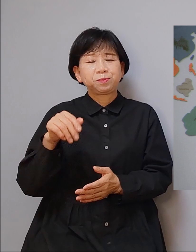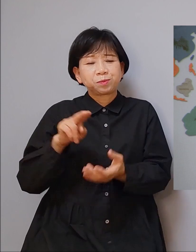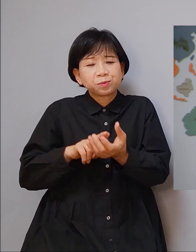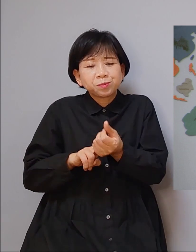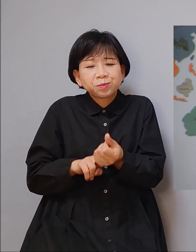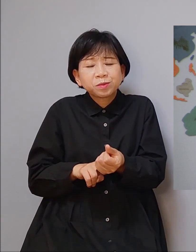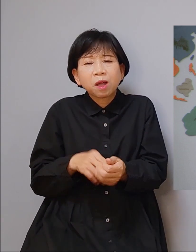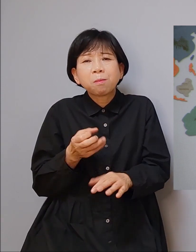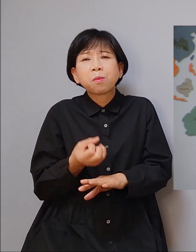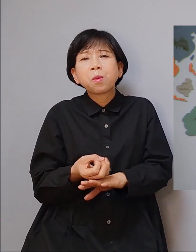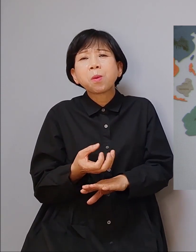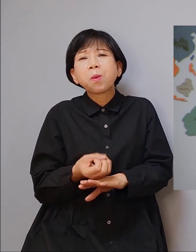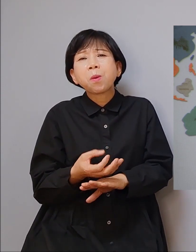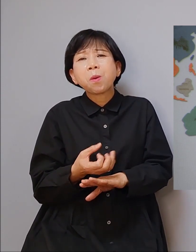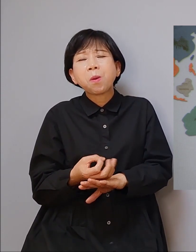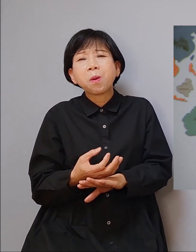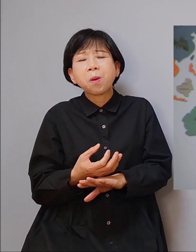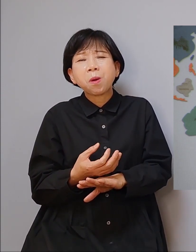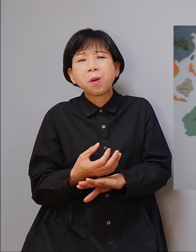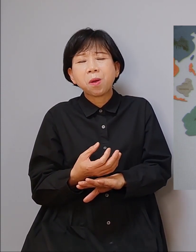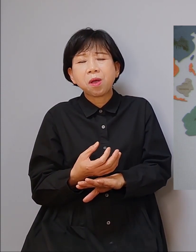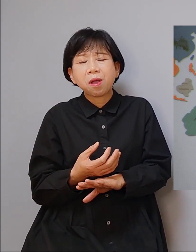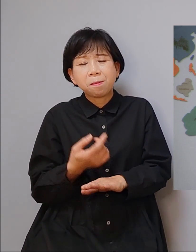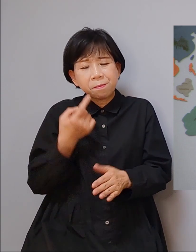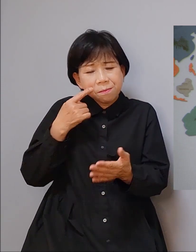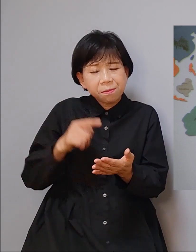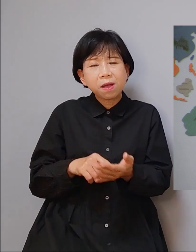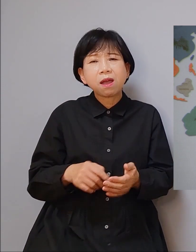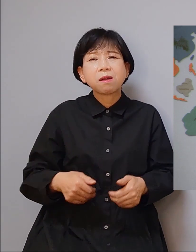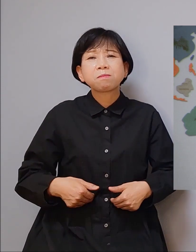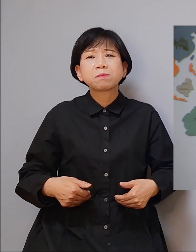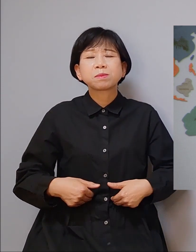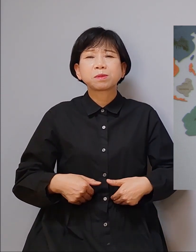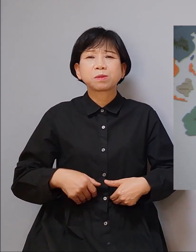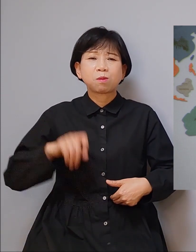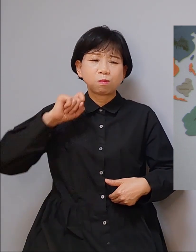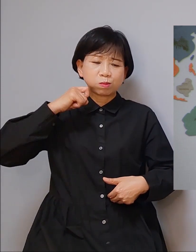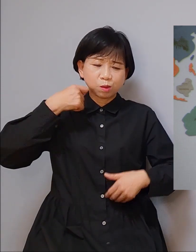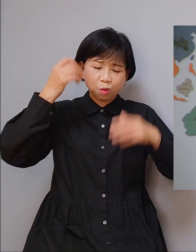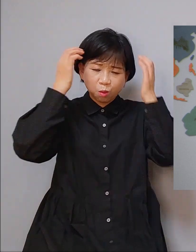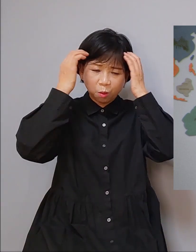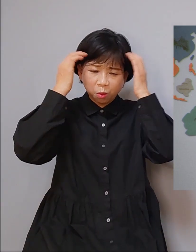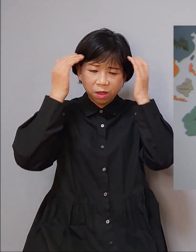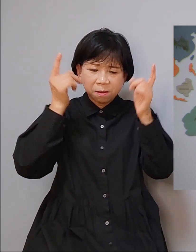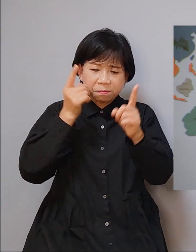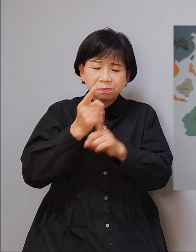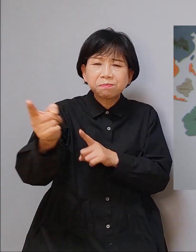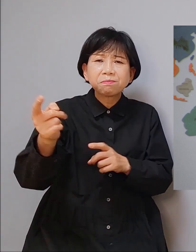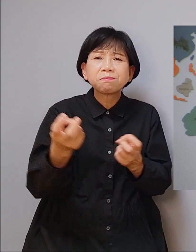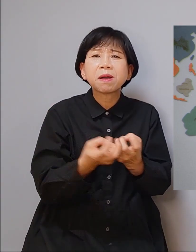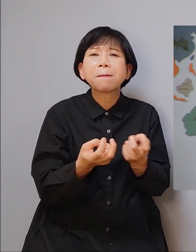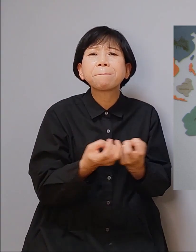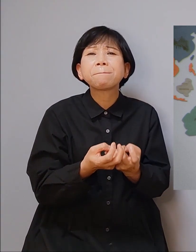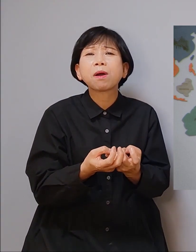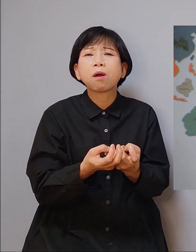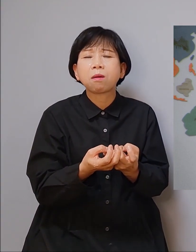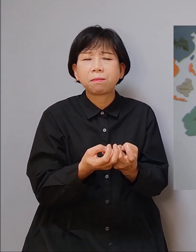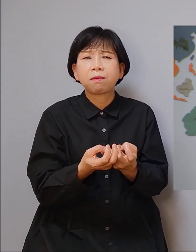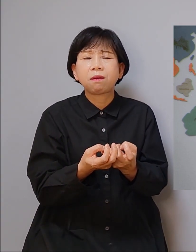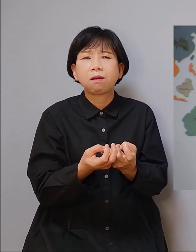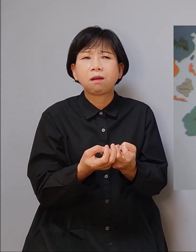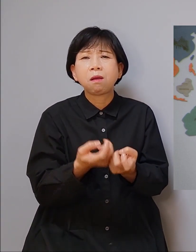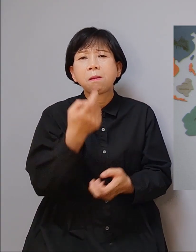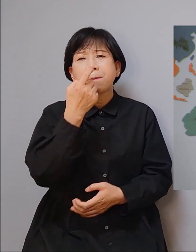치러보면서 그 역경을 이겨나가는 법도 배워야 한다는 거죠. 그런 과정을 통해서 하나님께